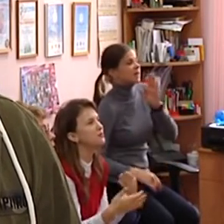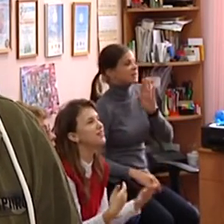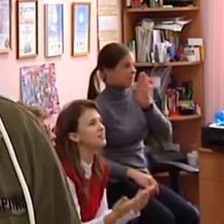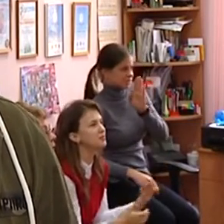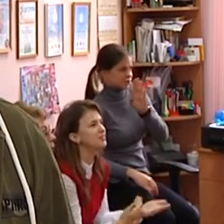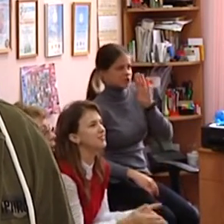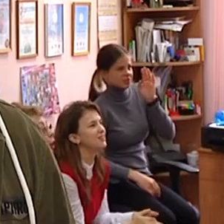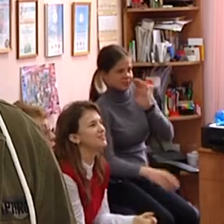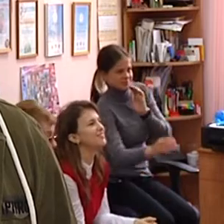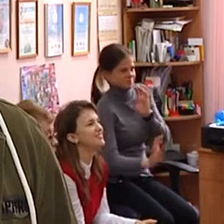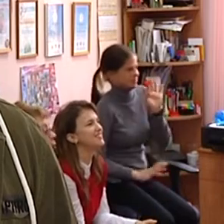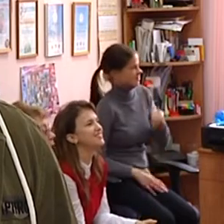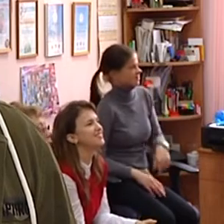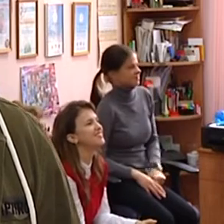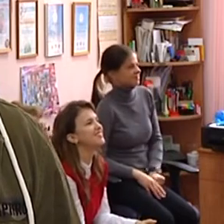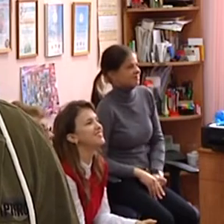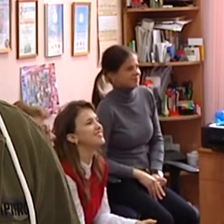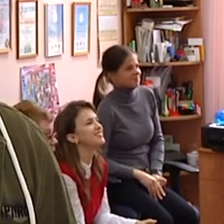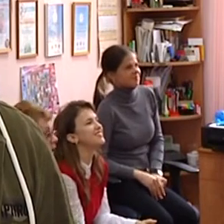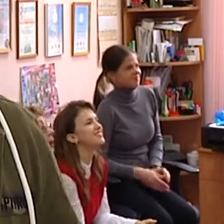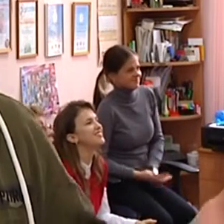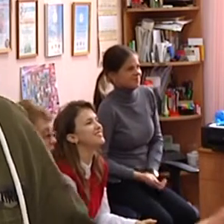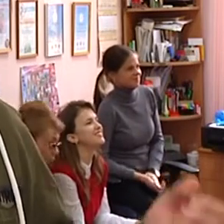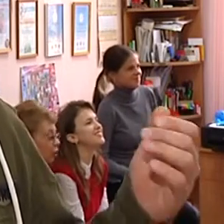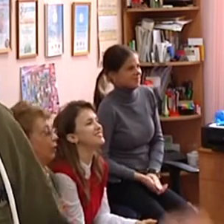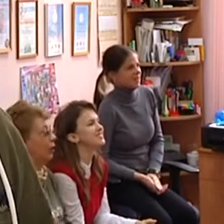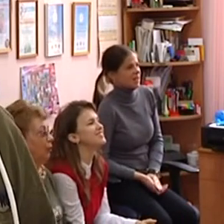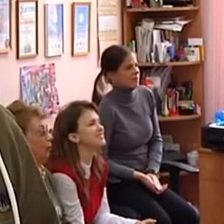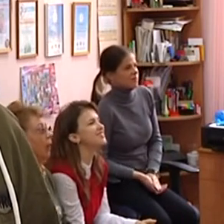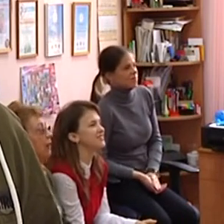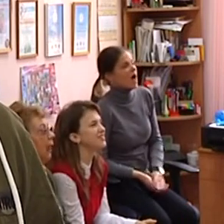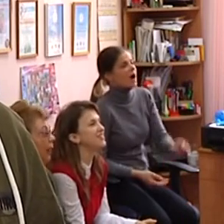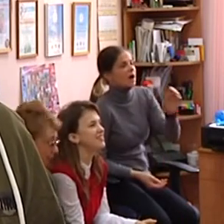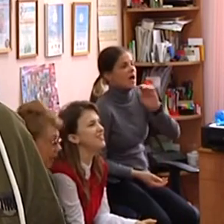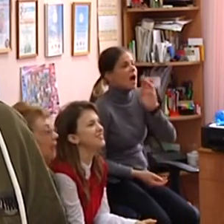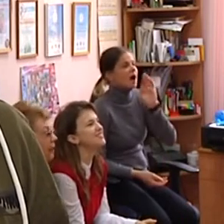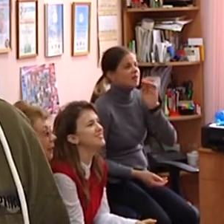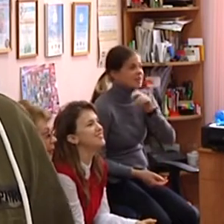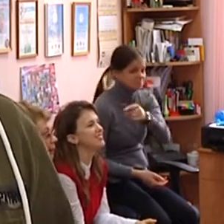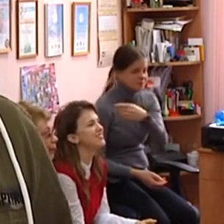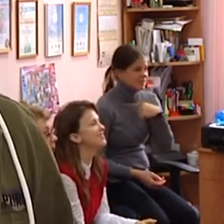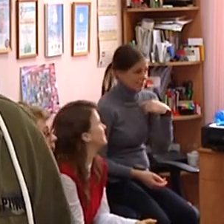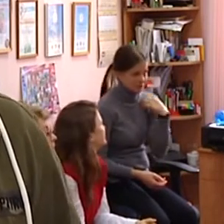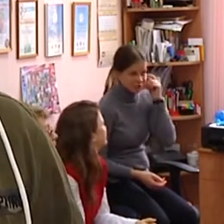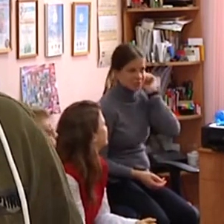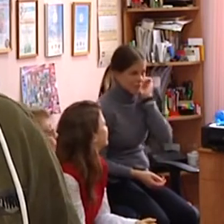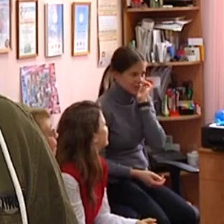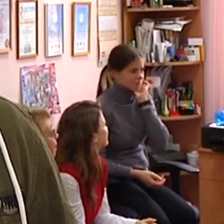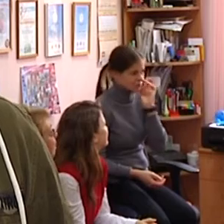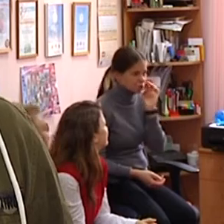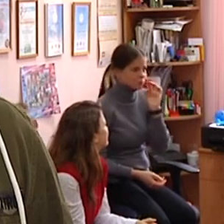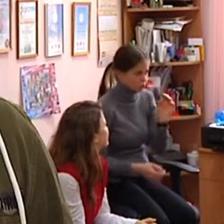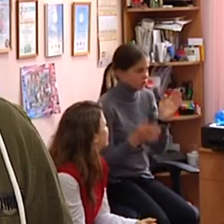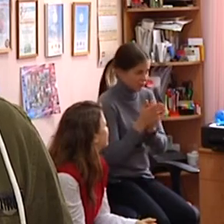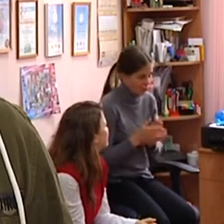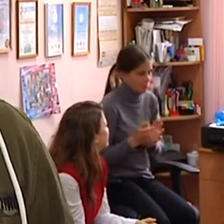видела только один раз, получается, перед этим она почитала его, и он очень большой, очень быстрый и довольно изощренный. То есть нужно